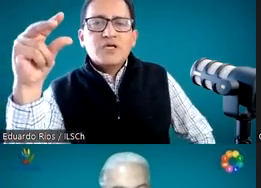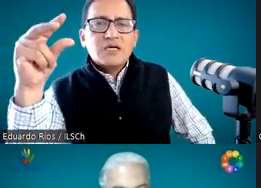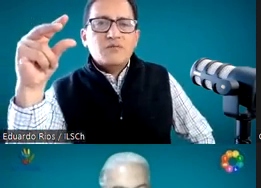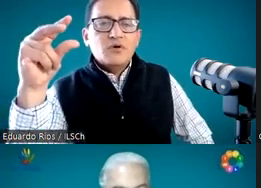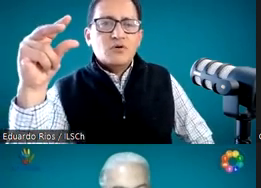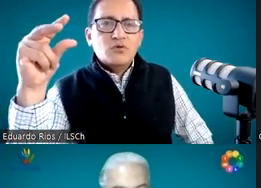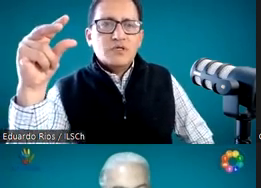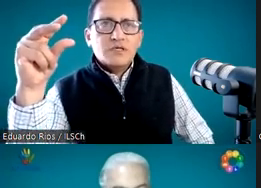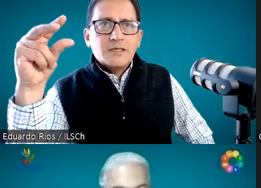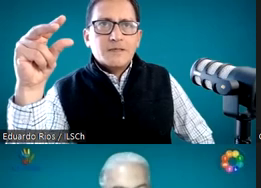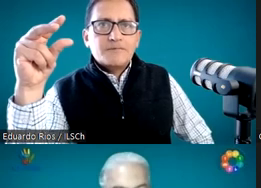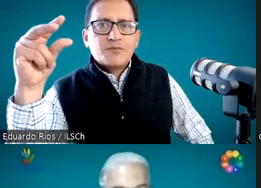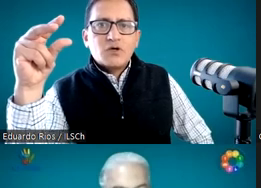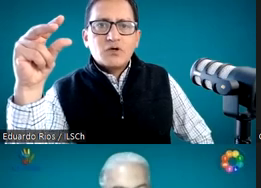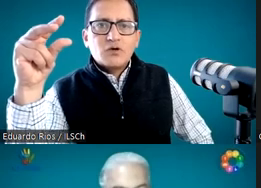dijéramos, por ejemplo,